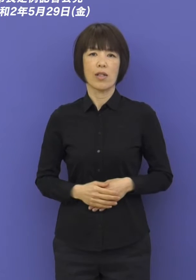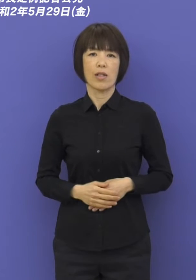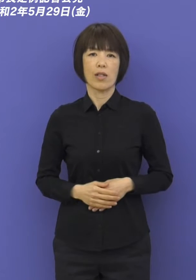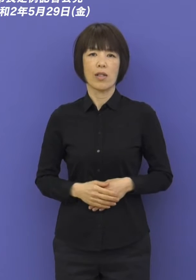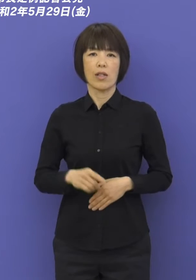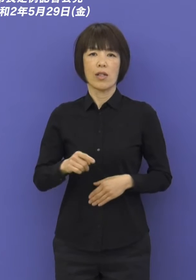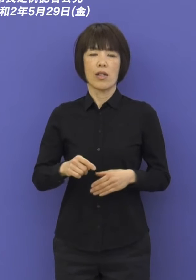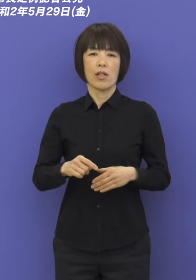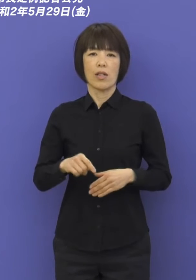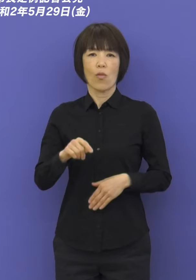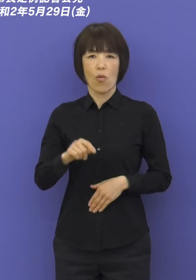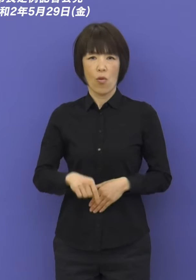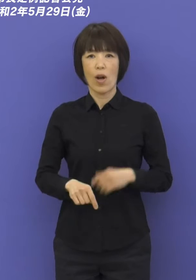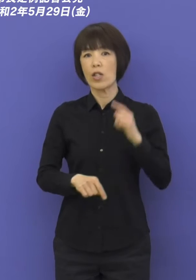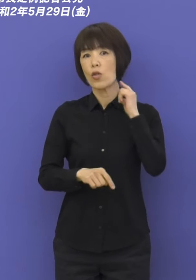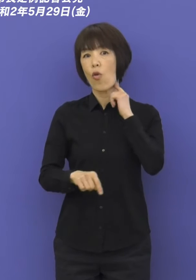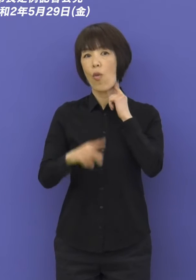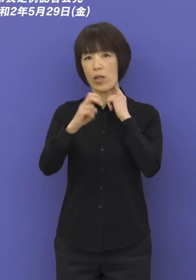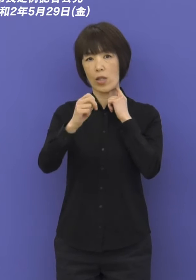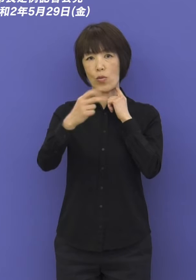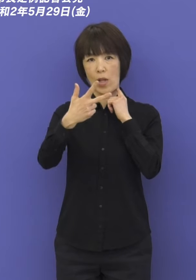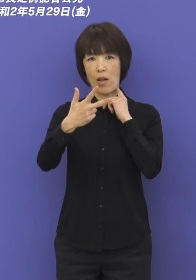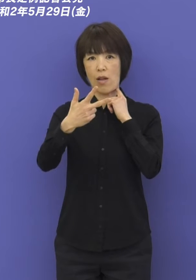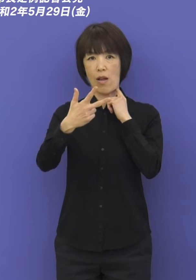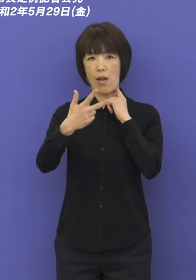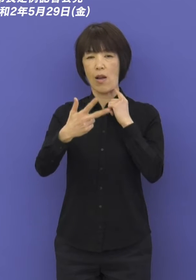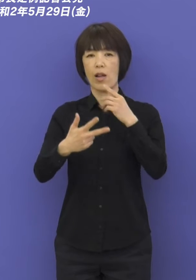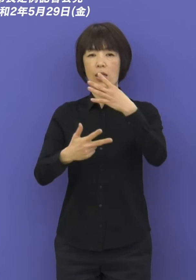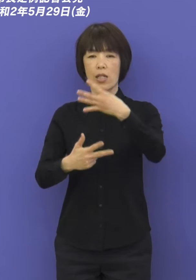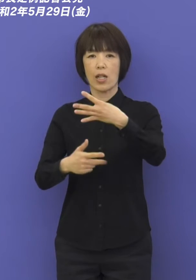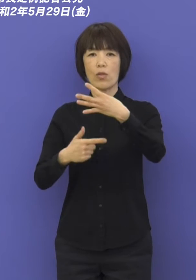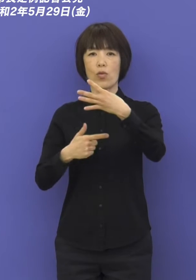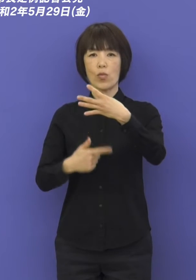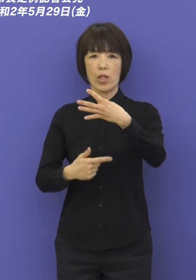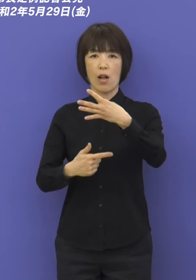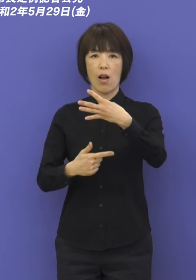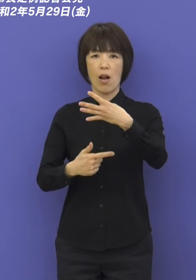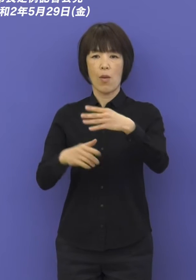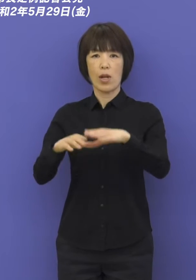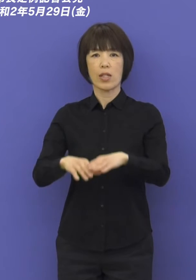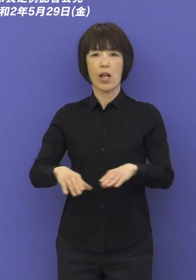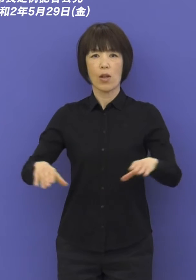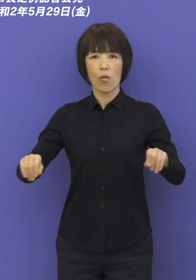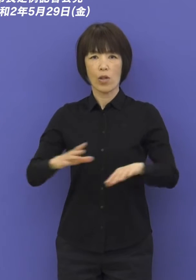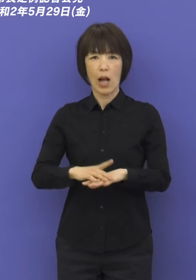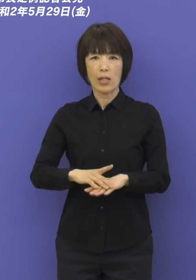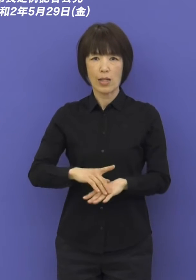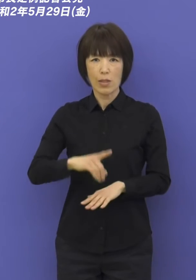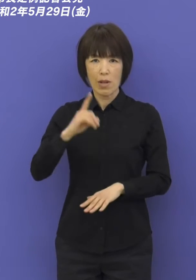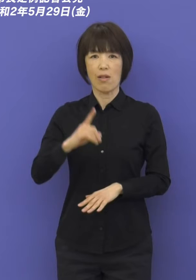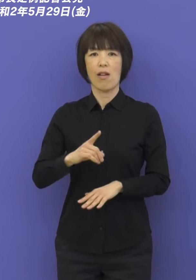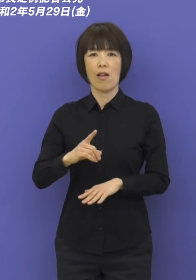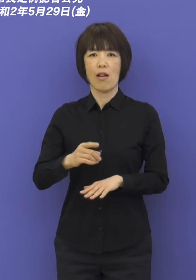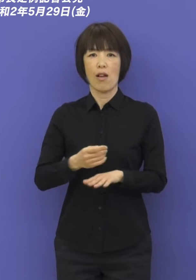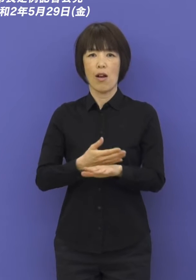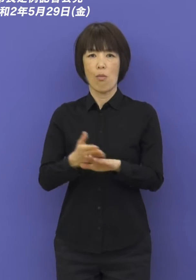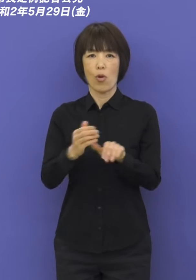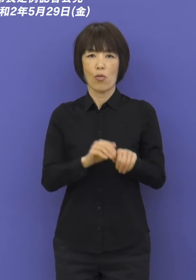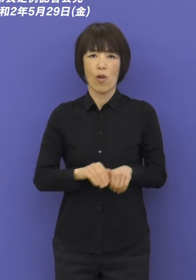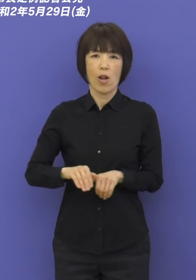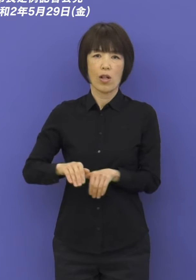ボートレース大村は、昭和27年4月6日に全国で初めてモーターボ